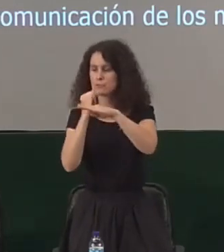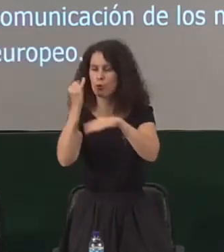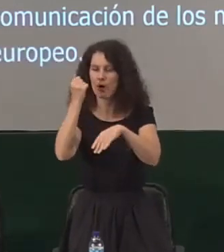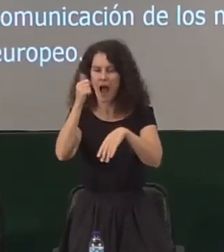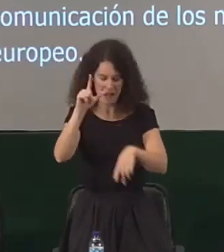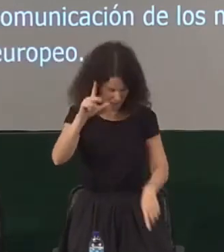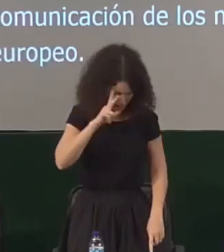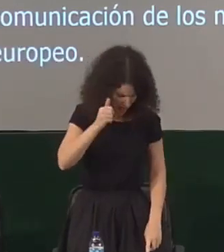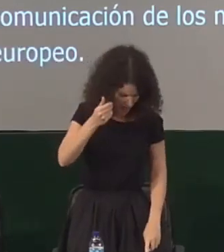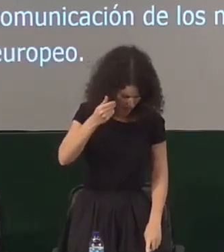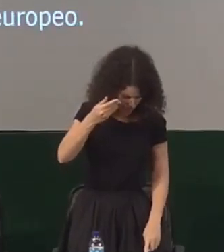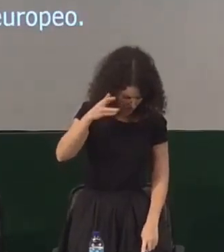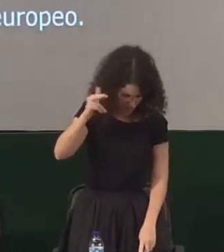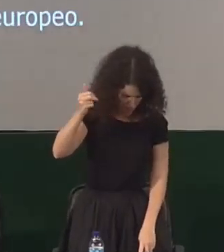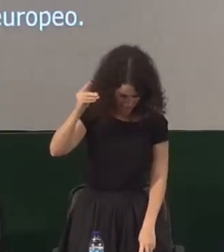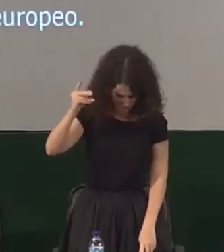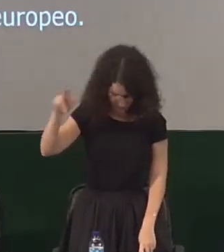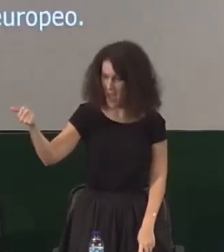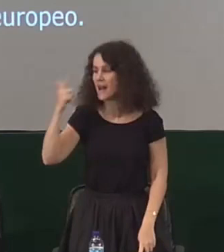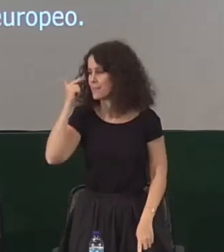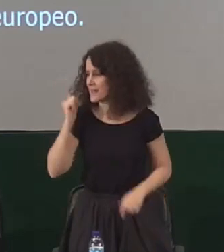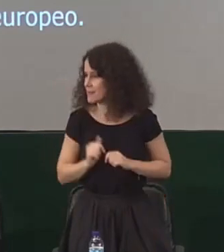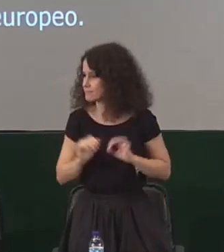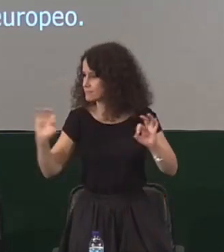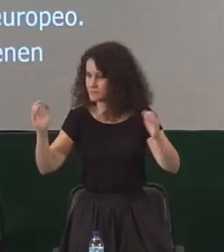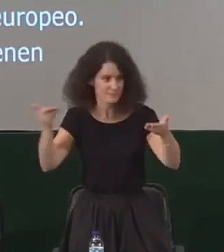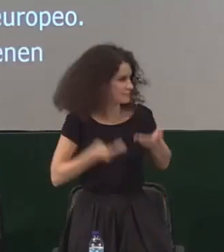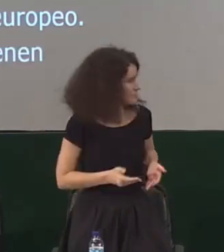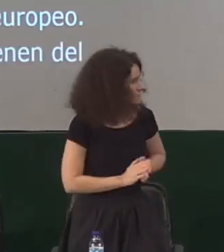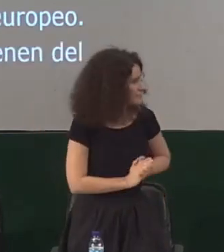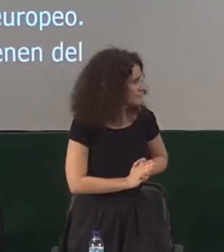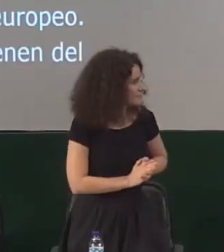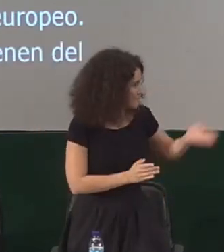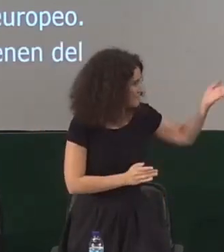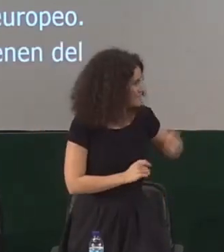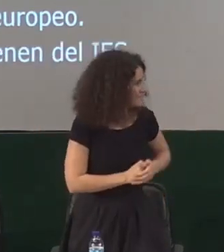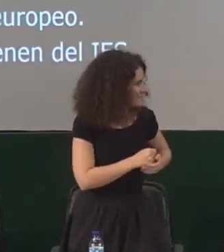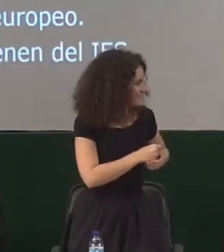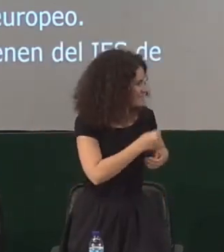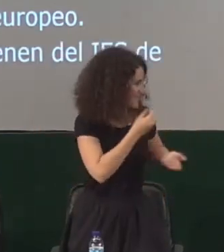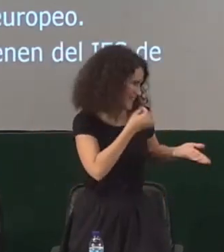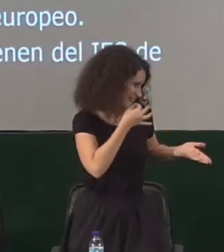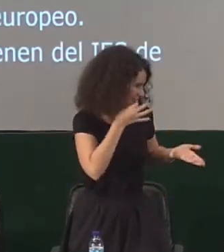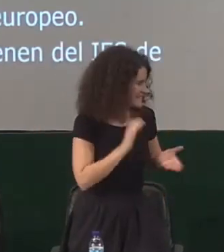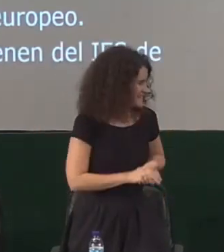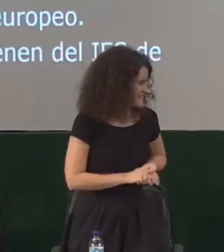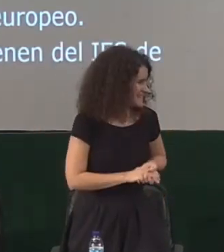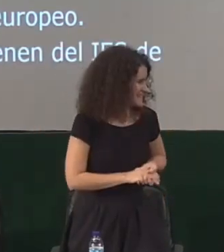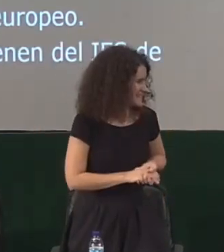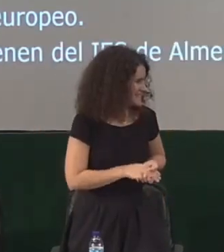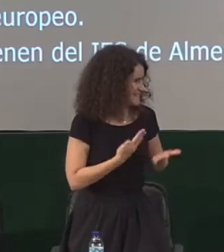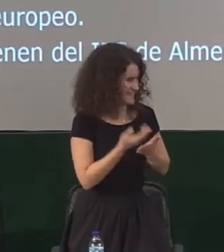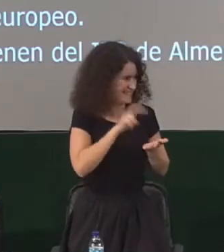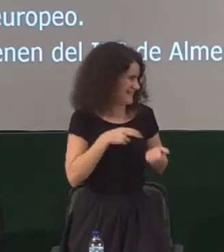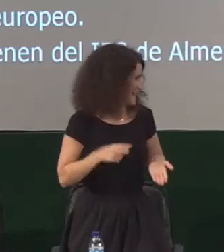tienen la palabra. Vienen de Elías Aladra Almería y de Alhambra, perdón, de Granada, y